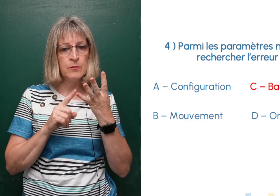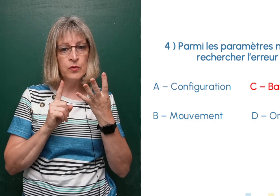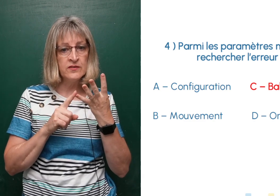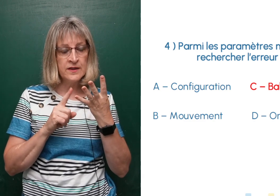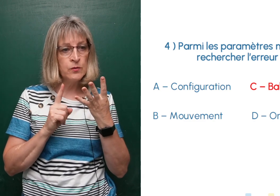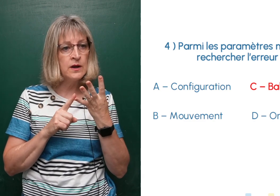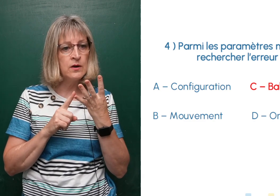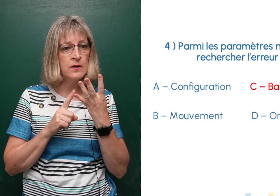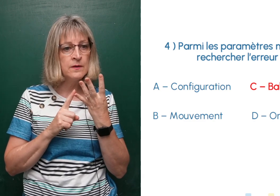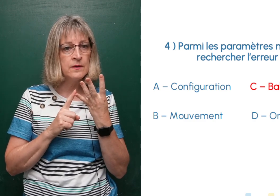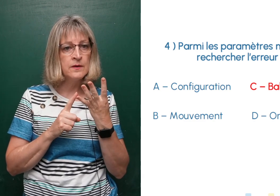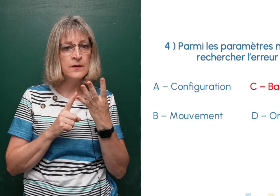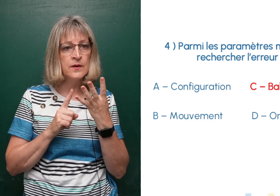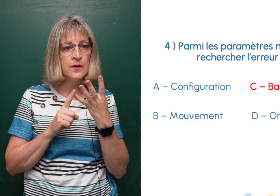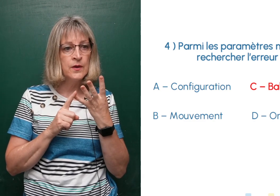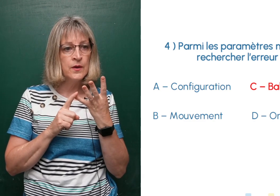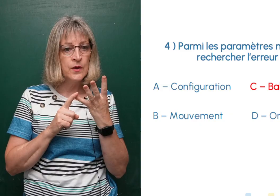point, c'était quoi alors?